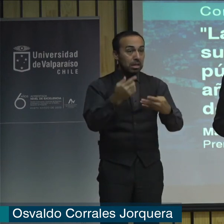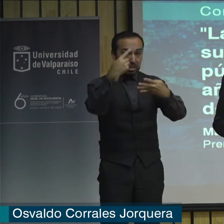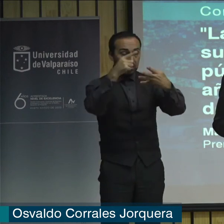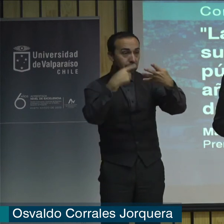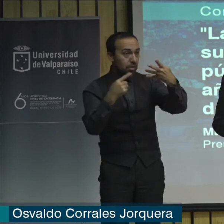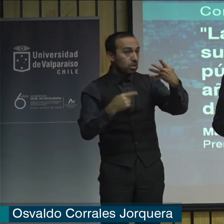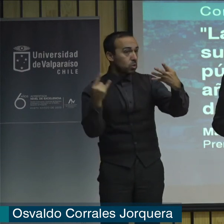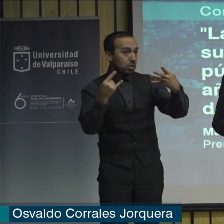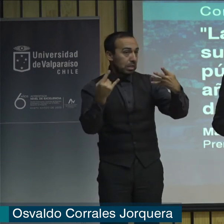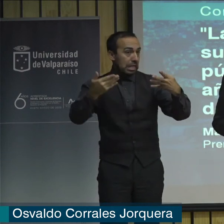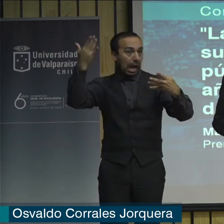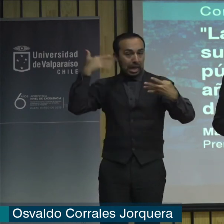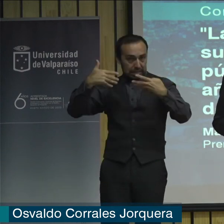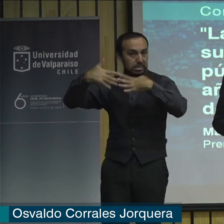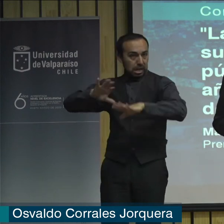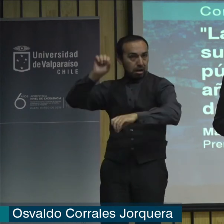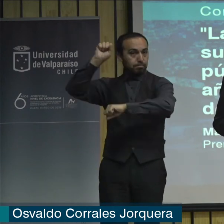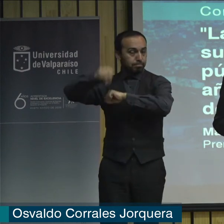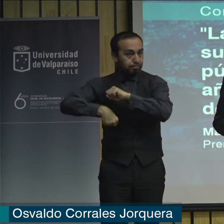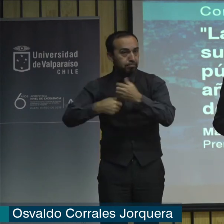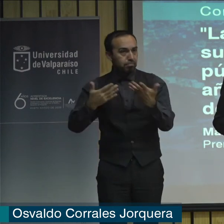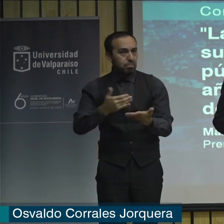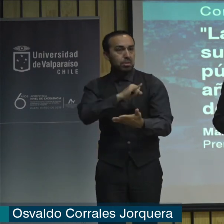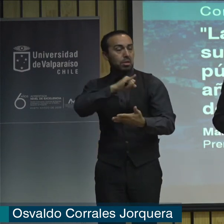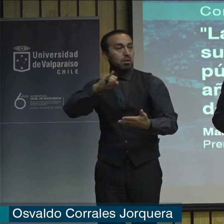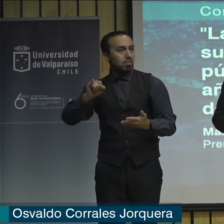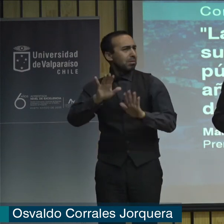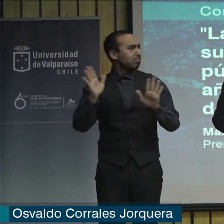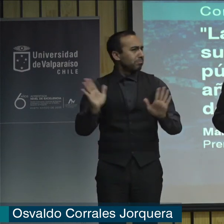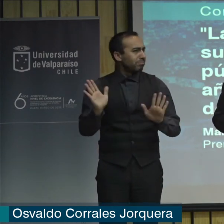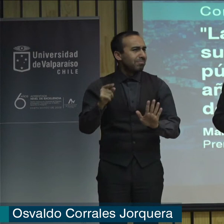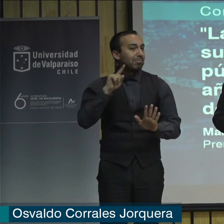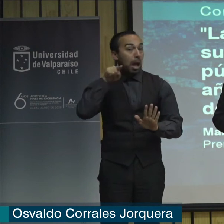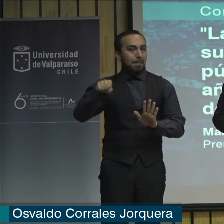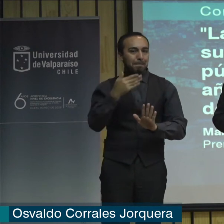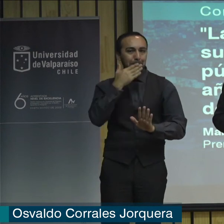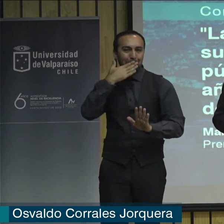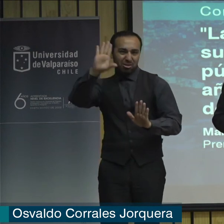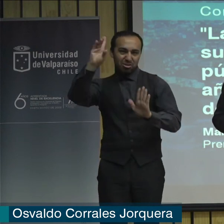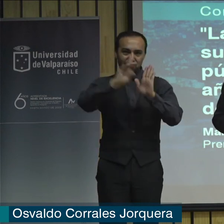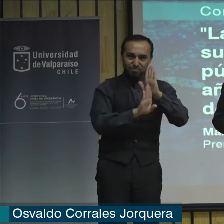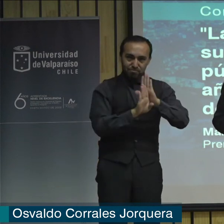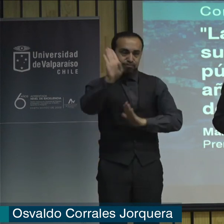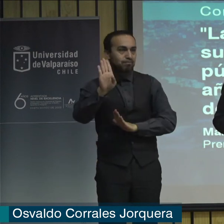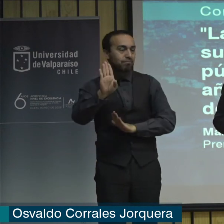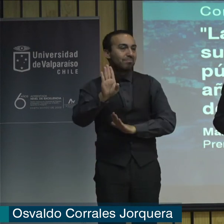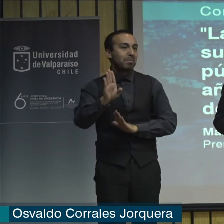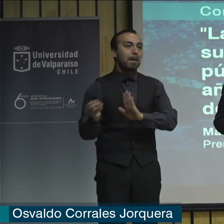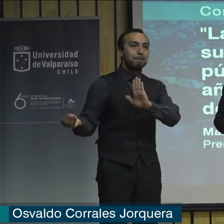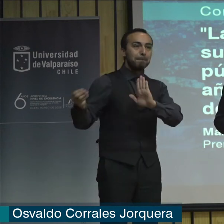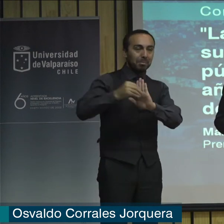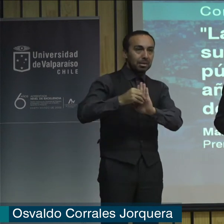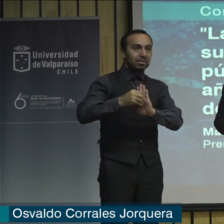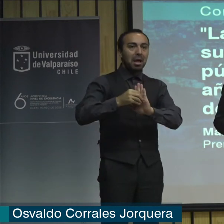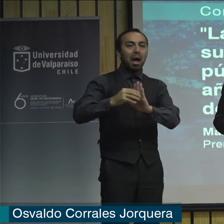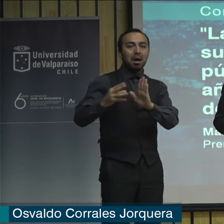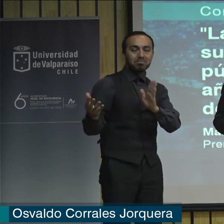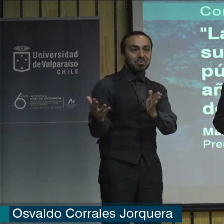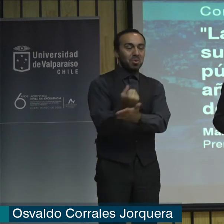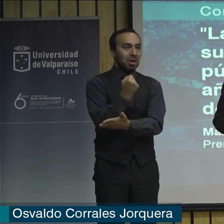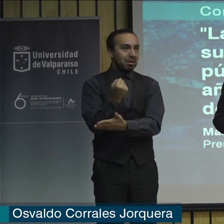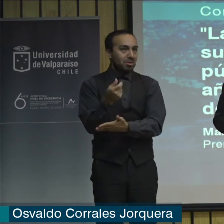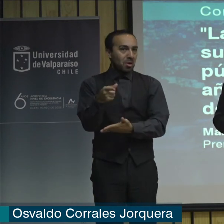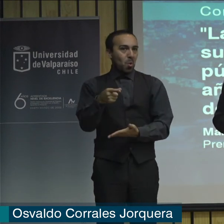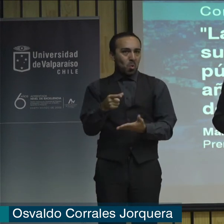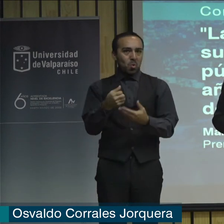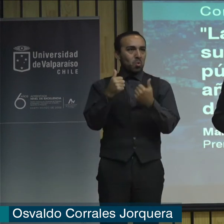alcanzaron antes que nosotros Esa condición luego de ello tuvieron mejoras todavía más sobresalientes que aquella que les permitieron alcanzar dicho logro